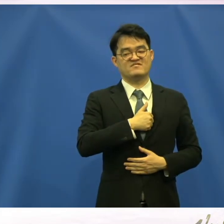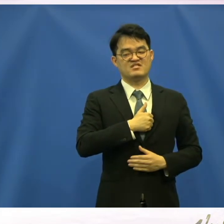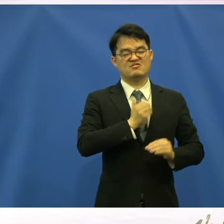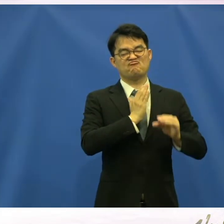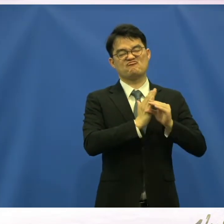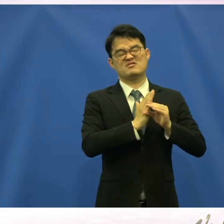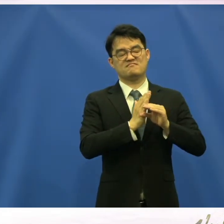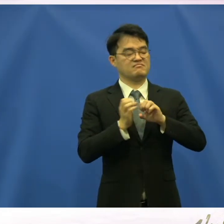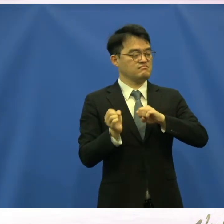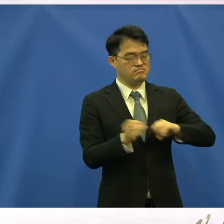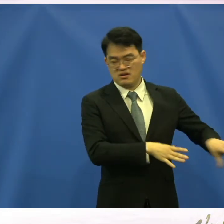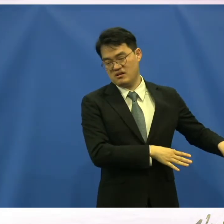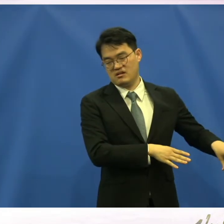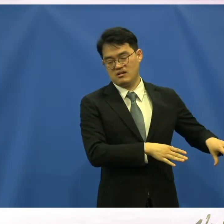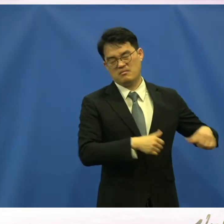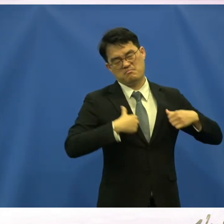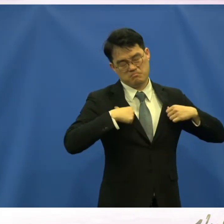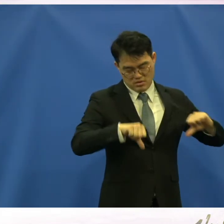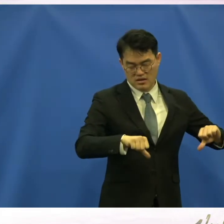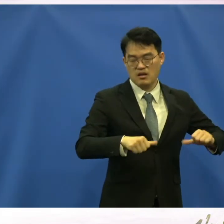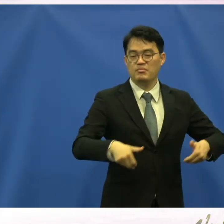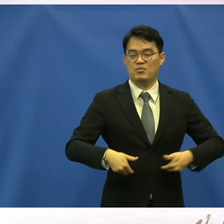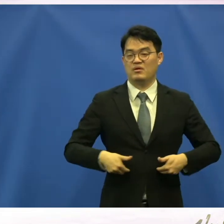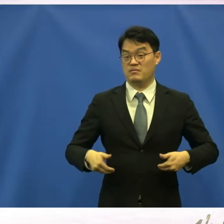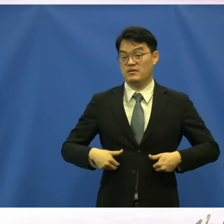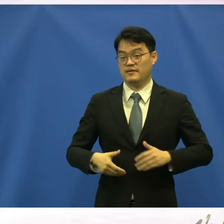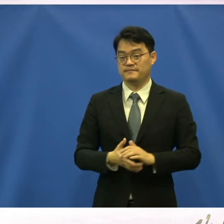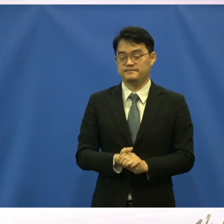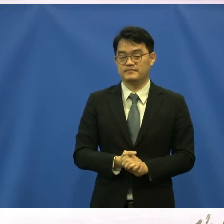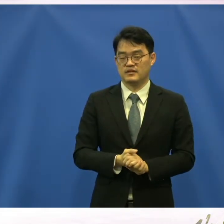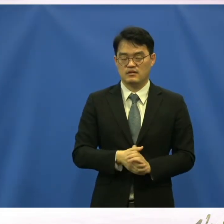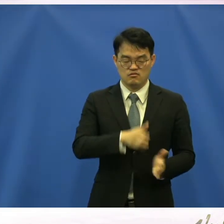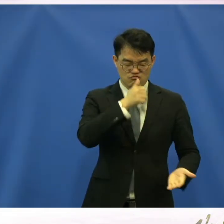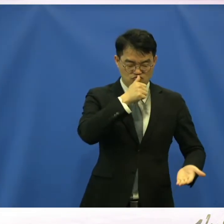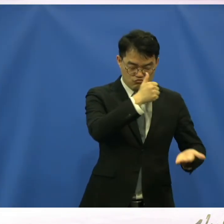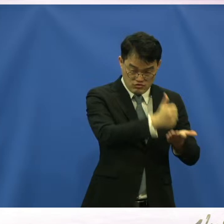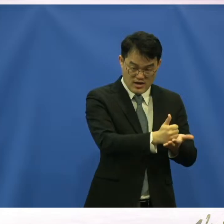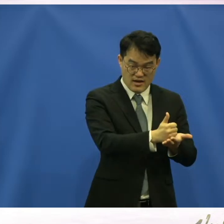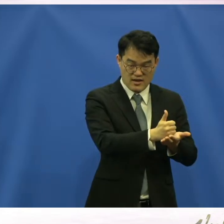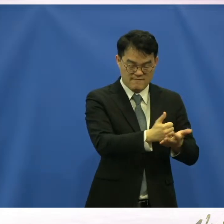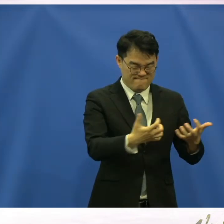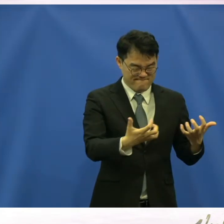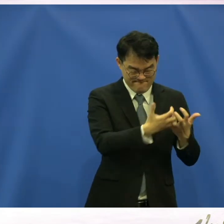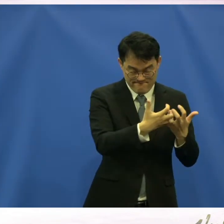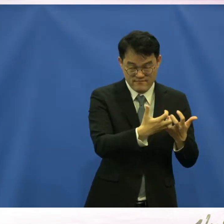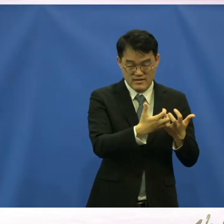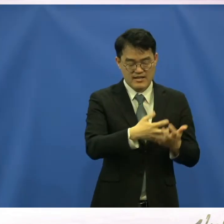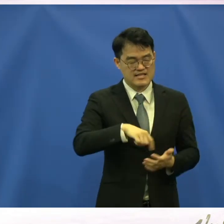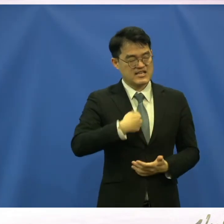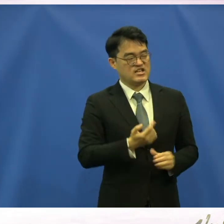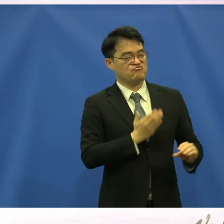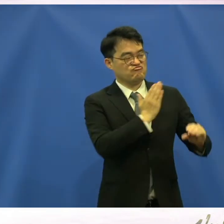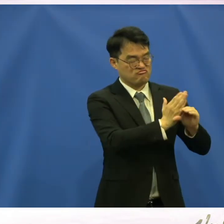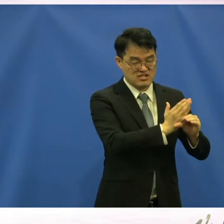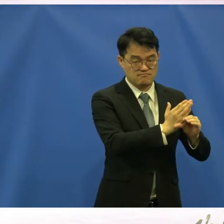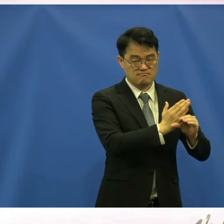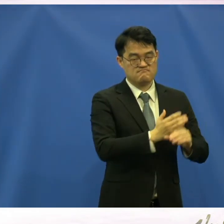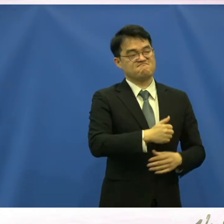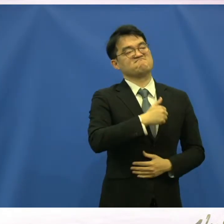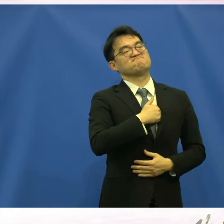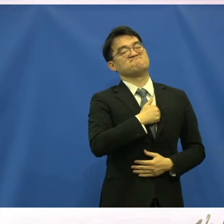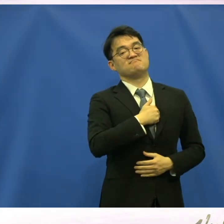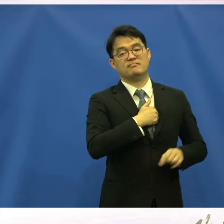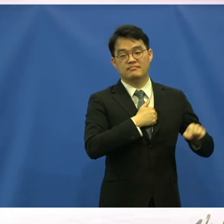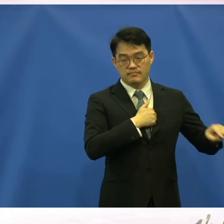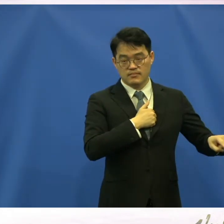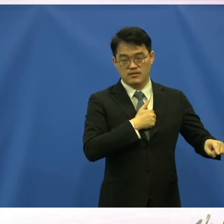죄를 짓고자 하던 이 자아, 자기 중심적으로 살고자 하는 이 자아, 그렇죠? 이 에고가 죽어야 돼요. 옛 사람인 내가 죽어야